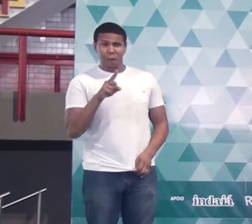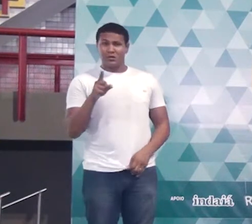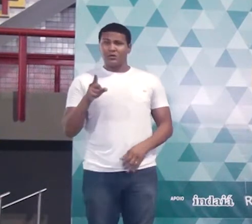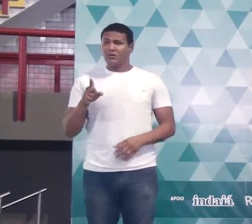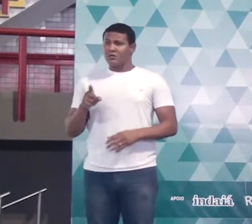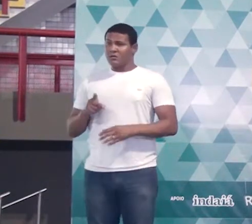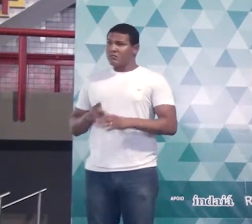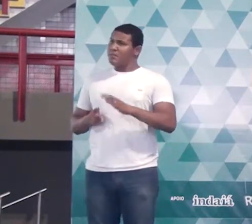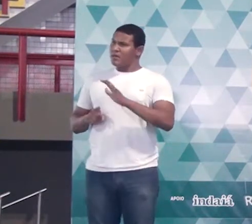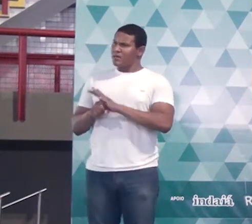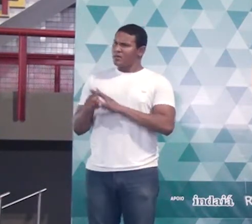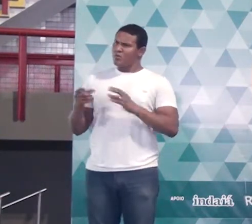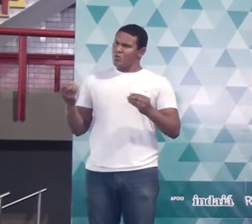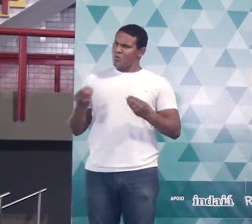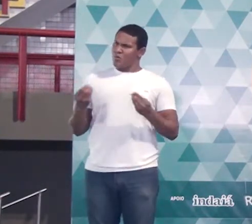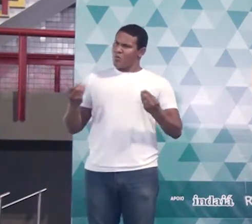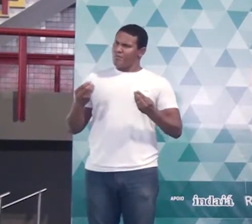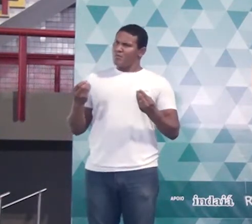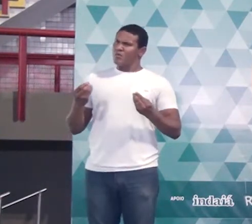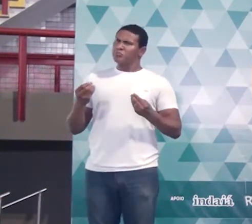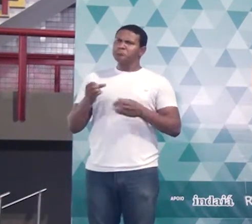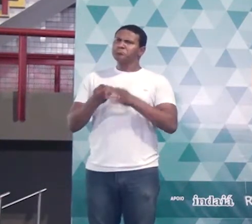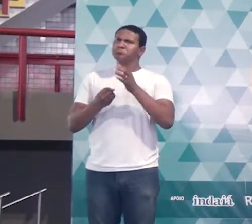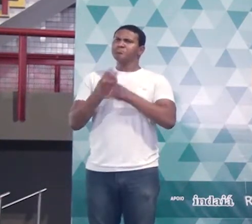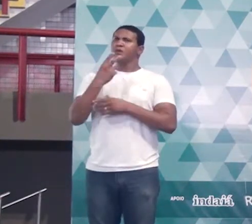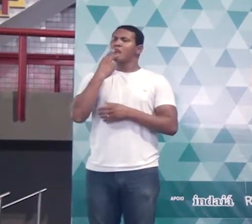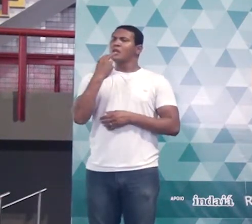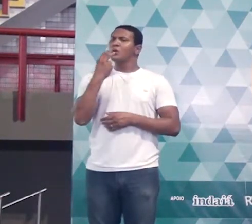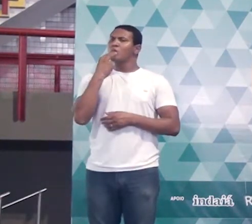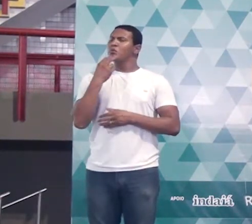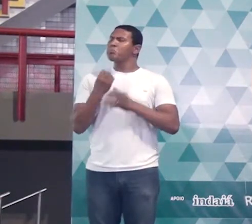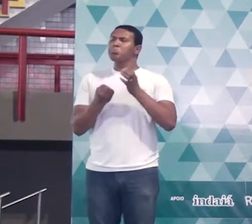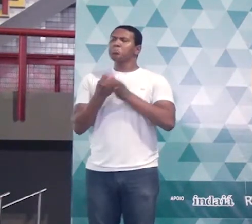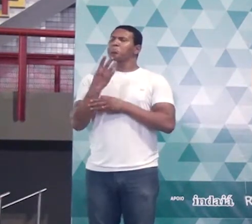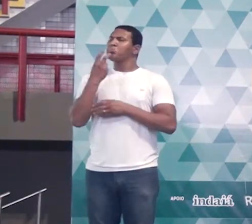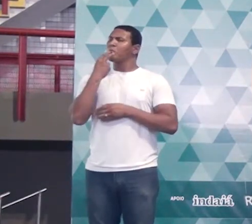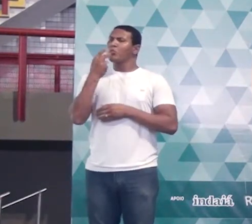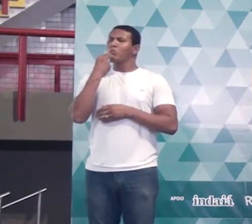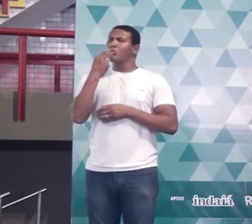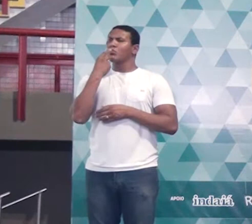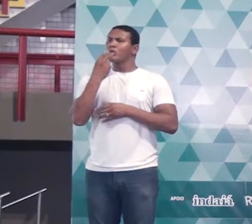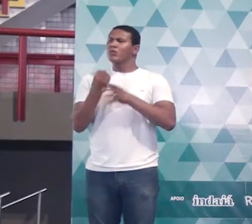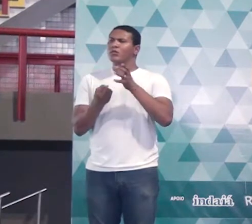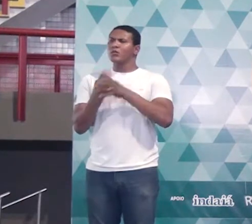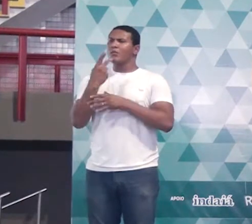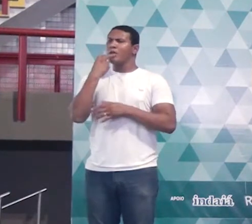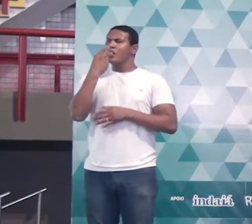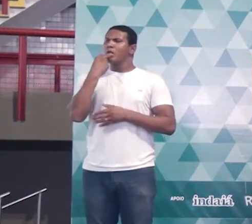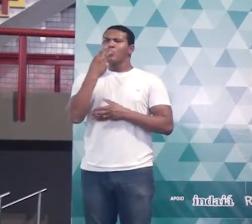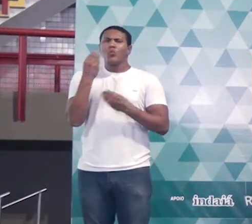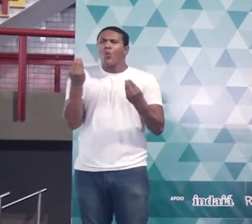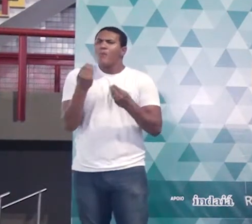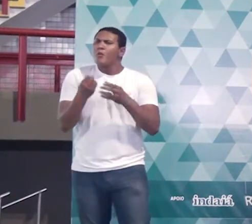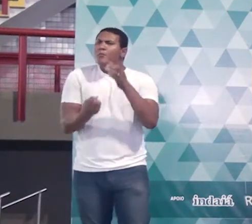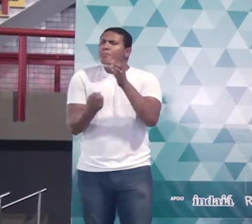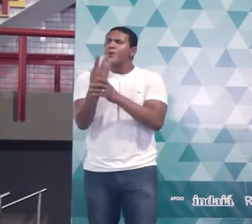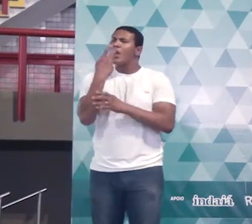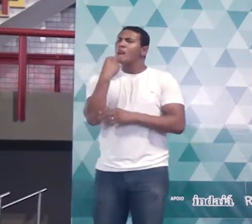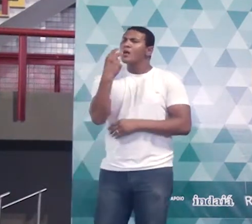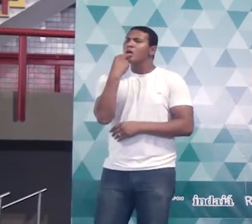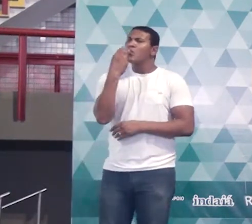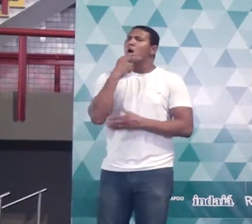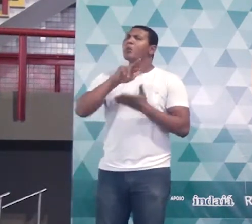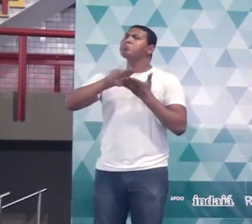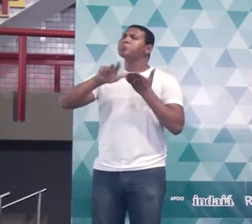mas como nasceu um idioma? Como nasceu um idioma? Como nasce? Como nascem as